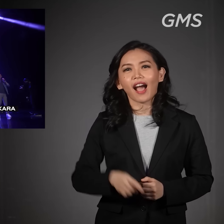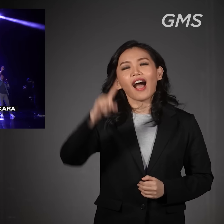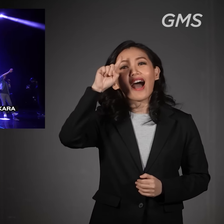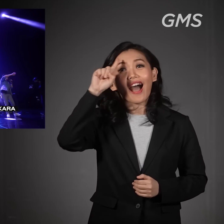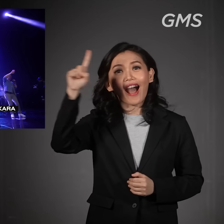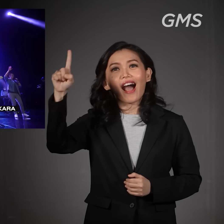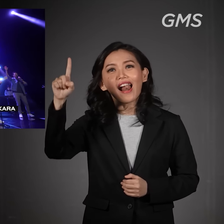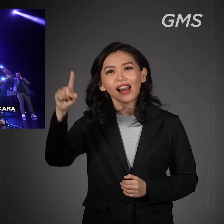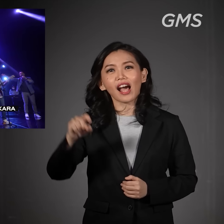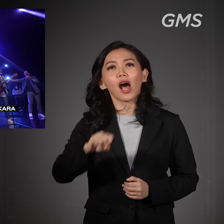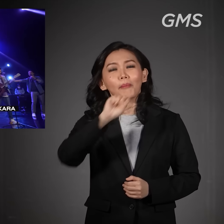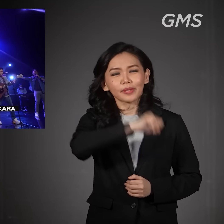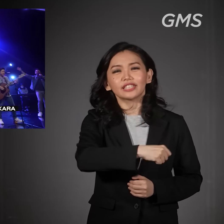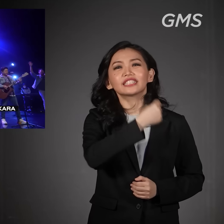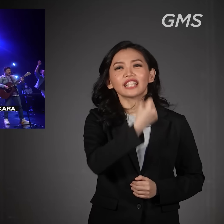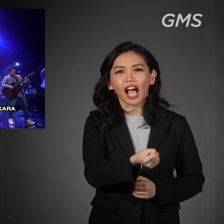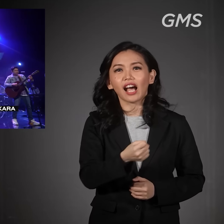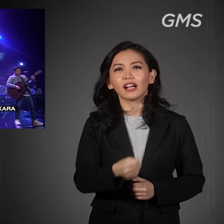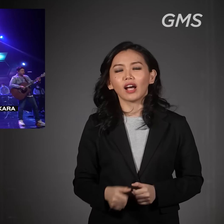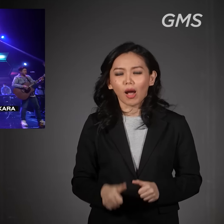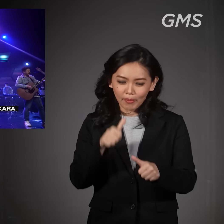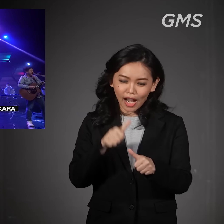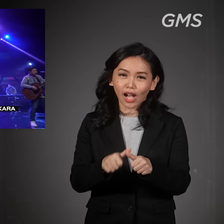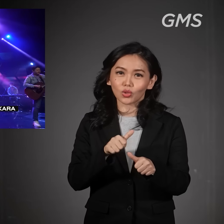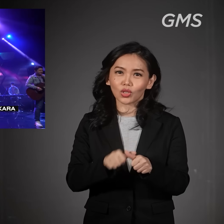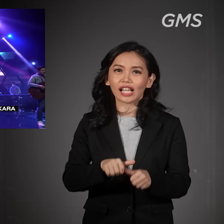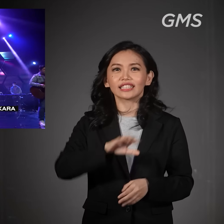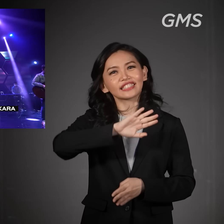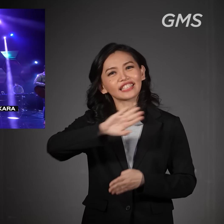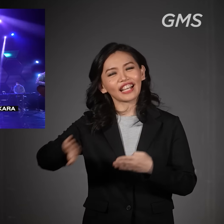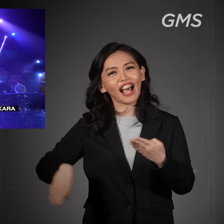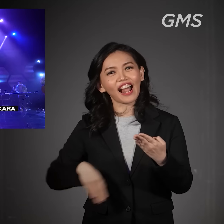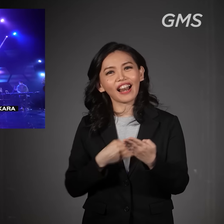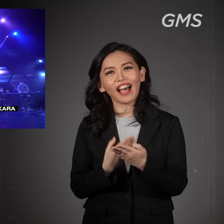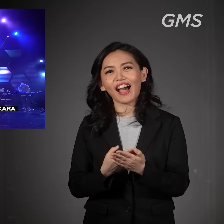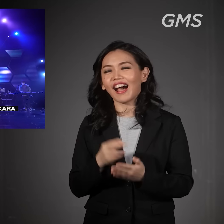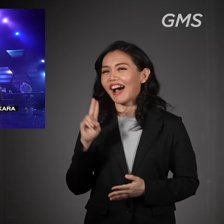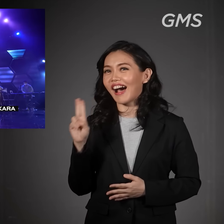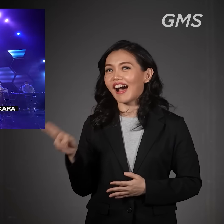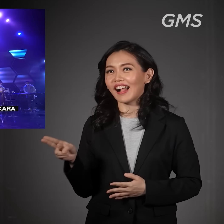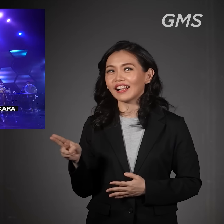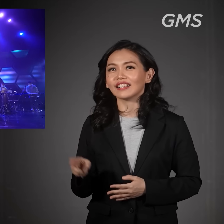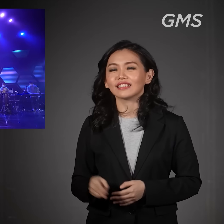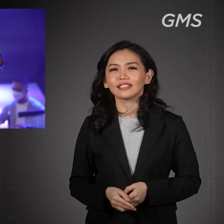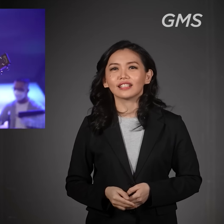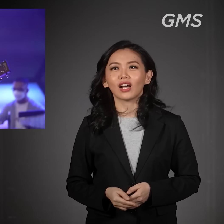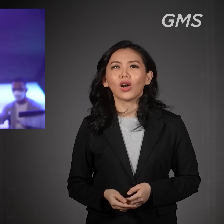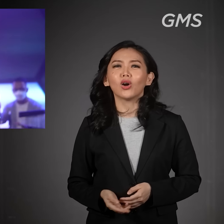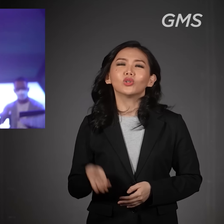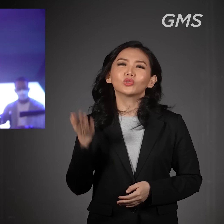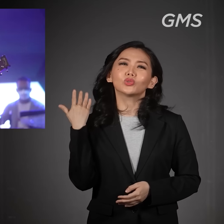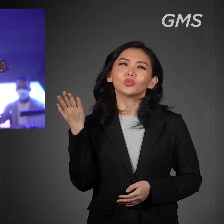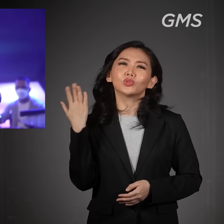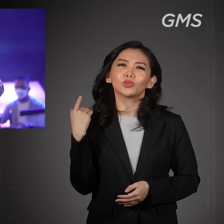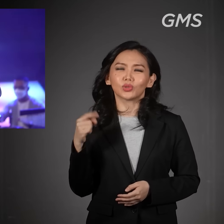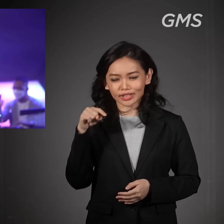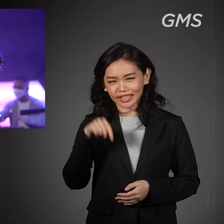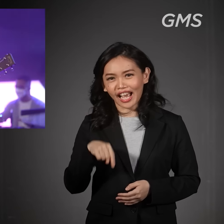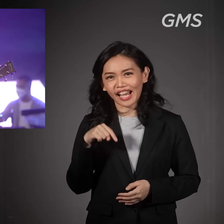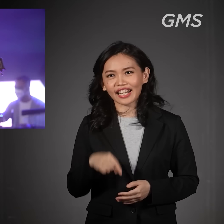Allah sanggup melakukan segala perkara,